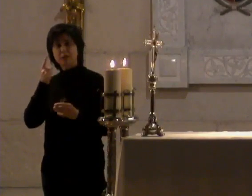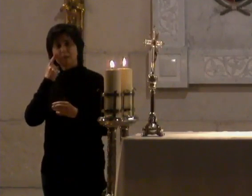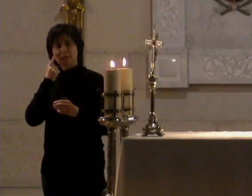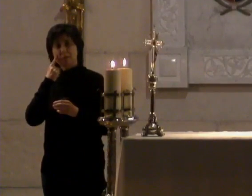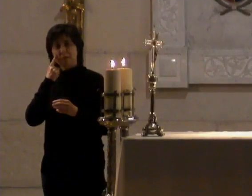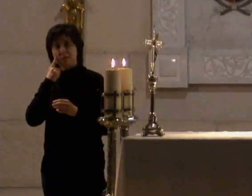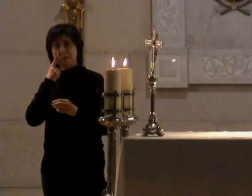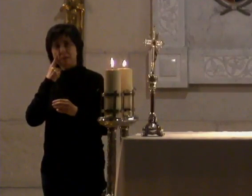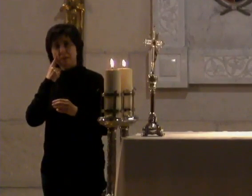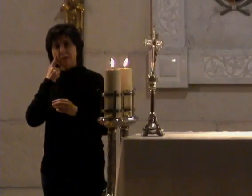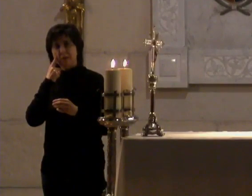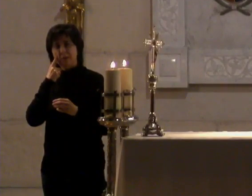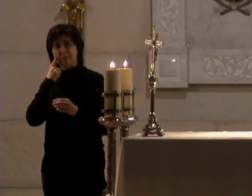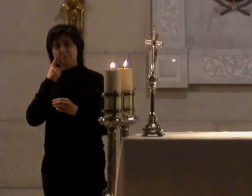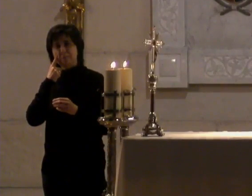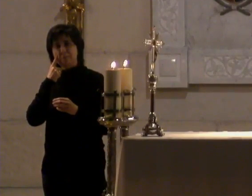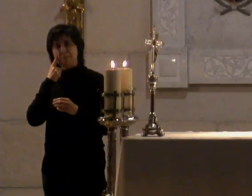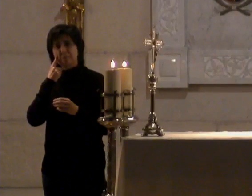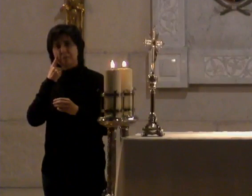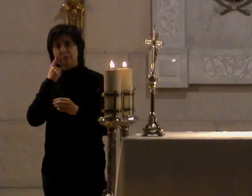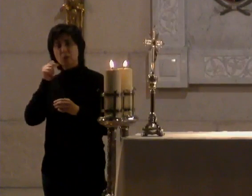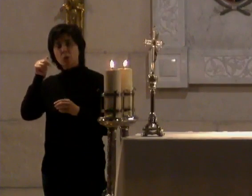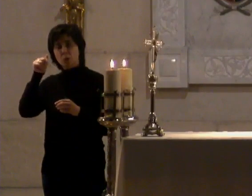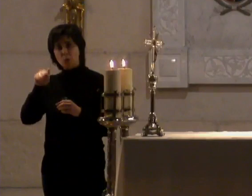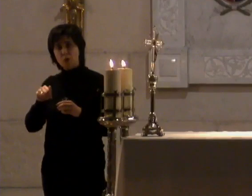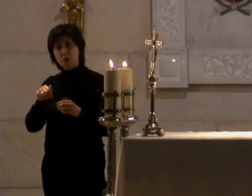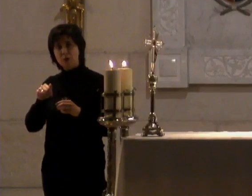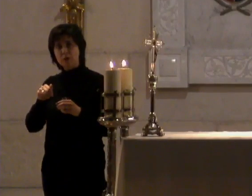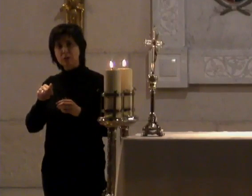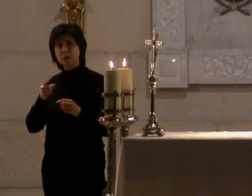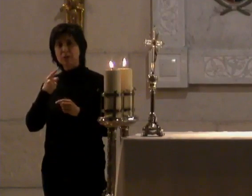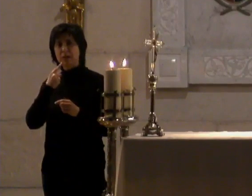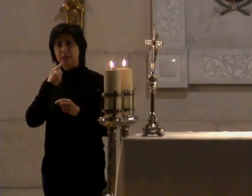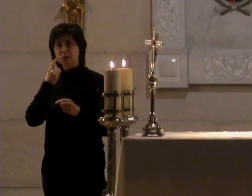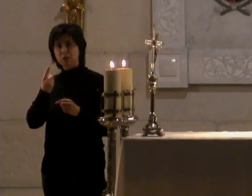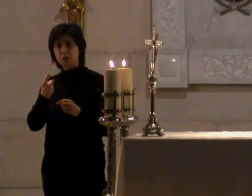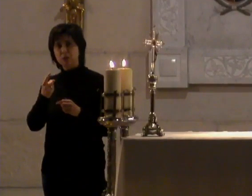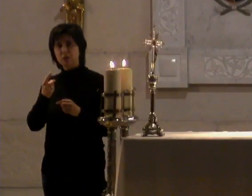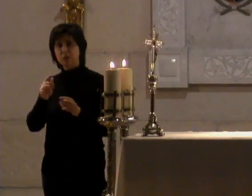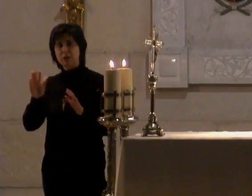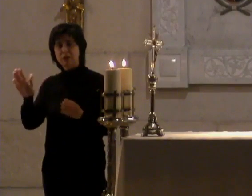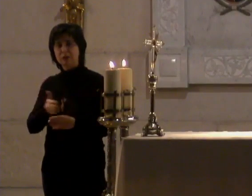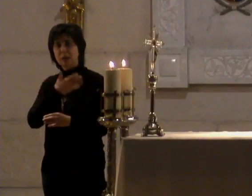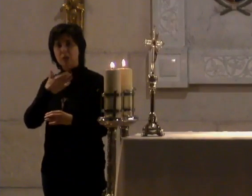es necesario que se haga verdad hoy lo que nos ha dicho el